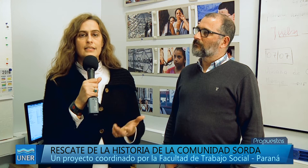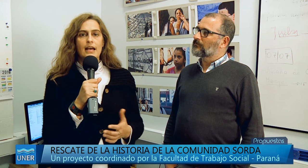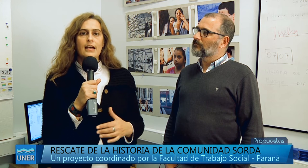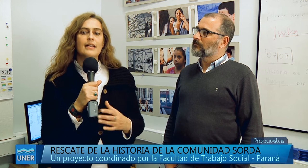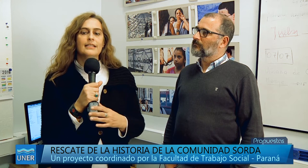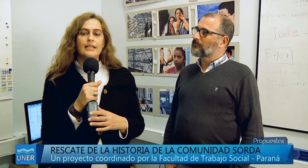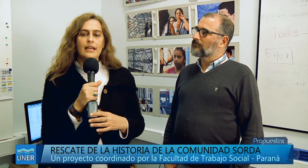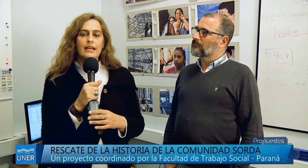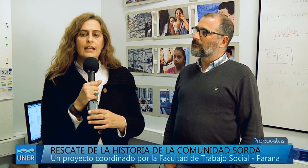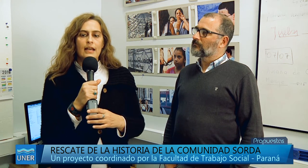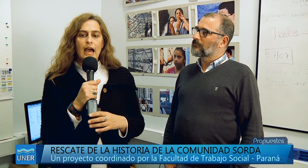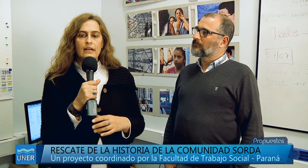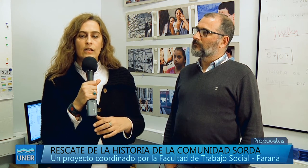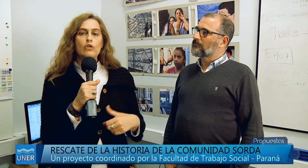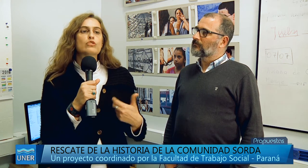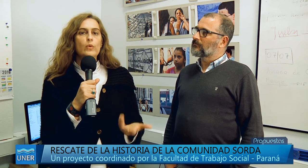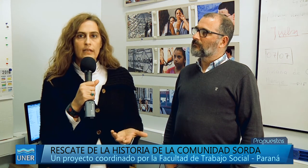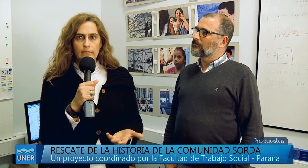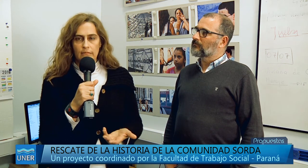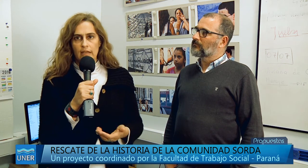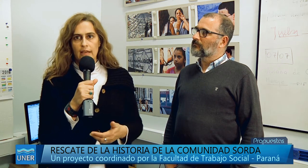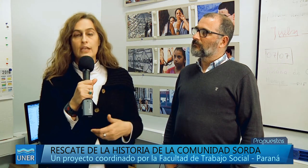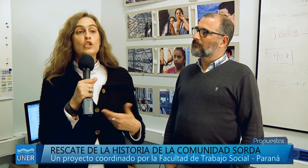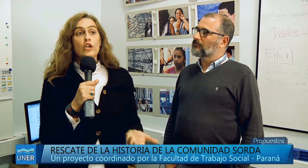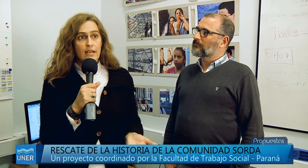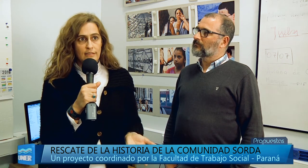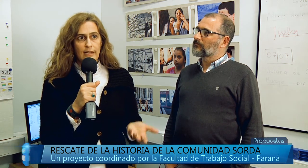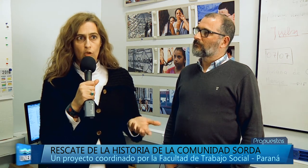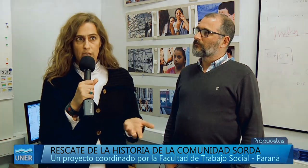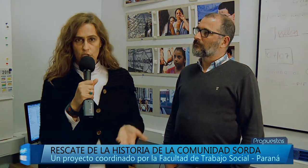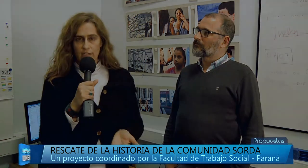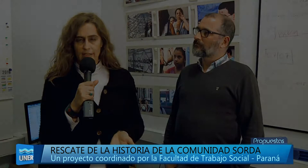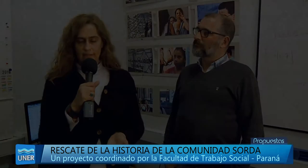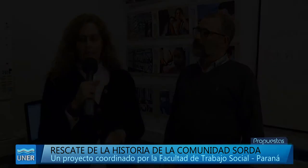necesidad de reconstruir historias de la comunidad sorda argentina.